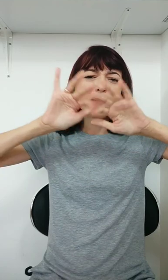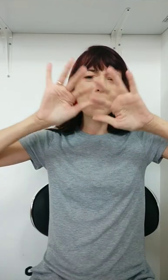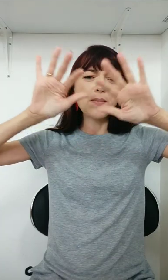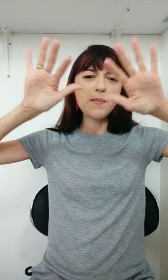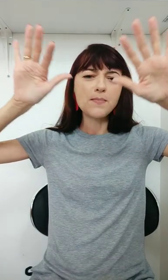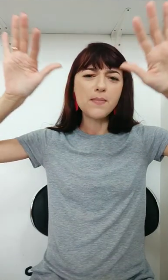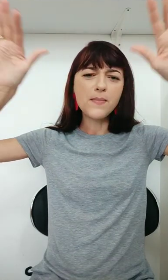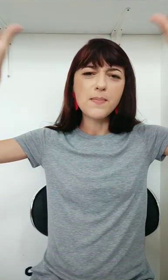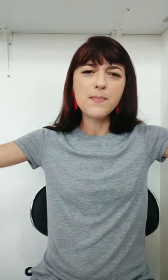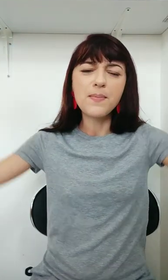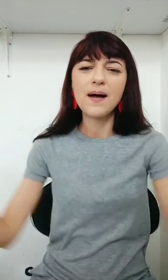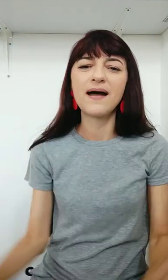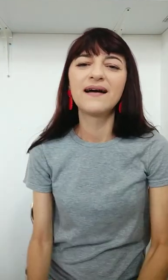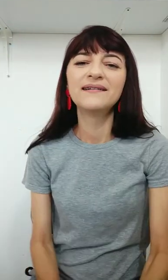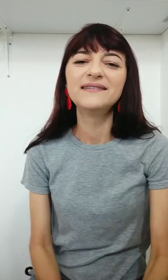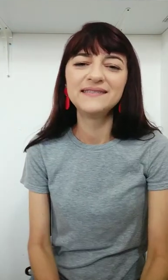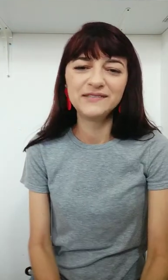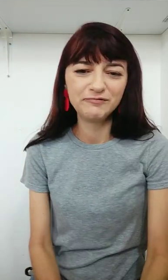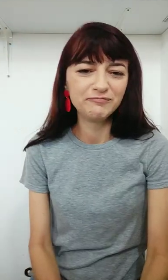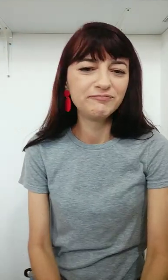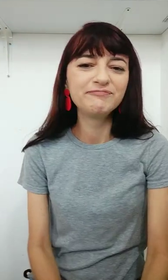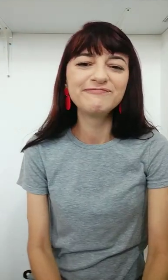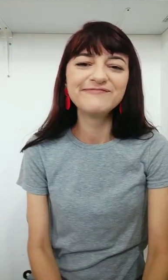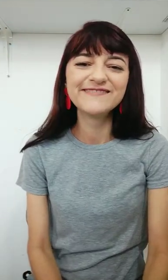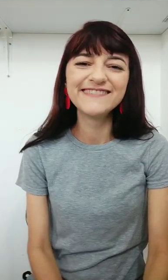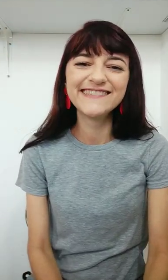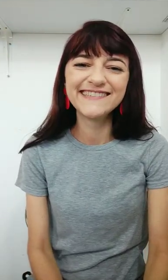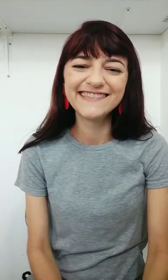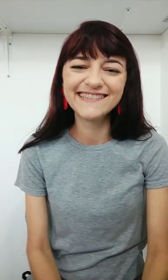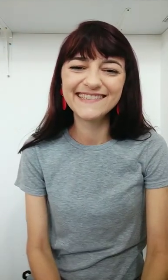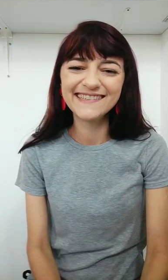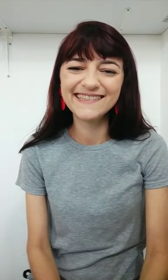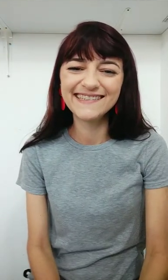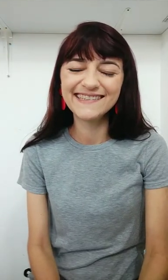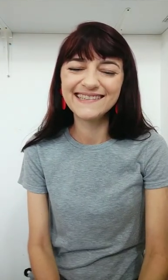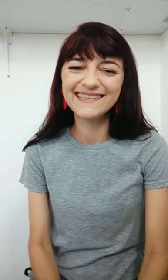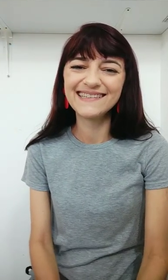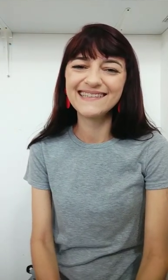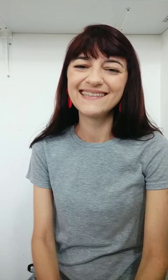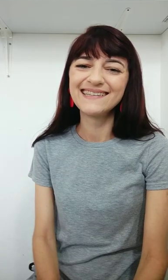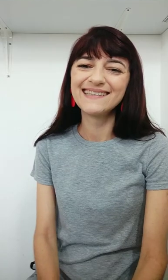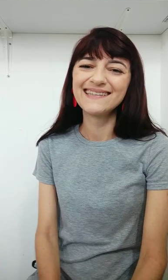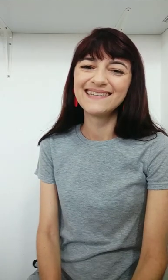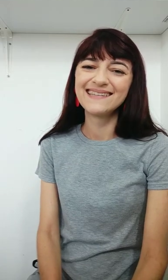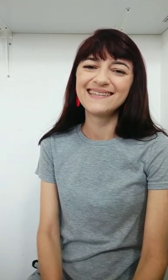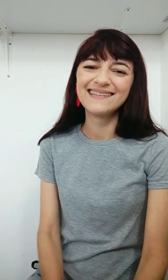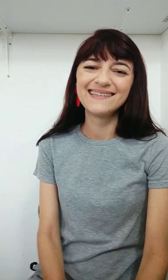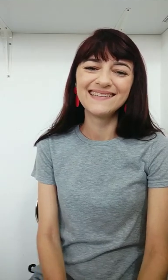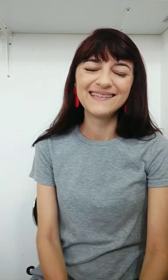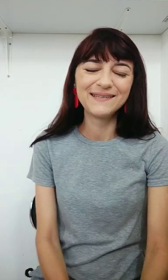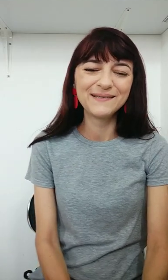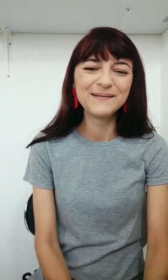né? E essa expressão DAO já espalhou, né, entre a comunidade surda. A gente utiliza isso com esse sentido.